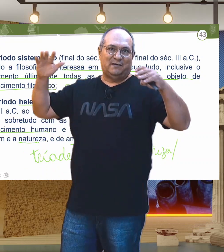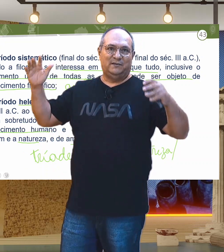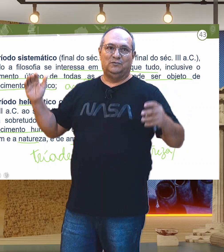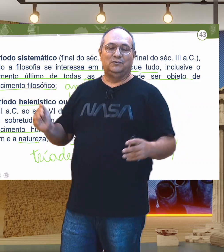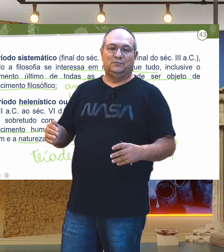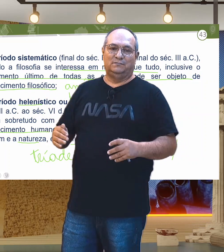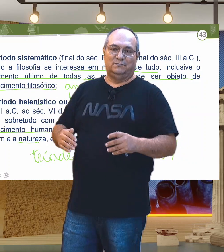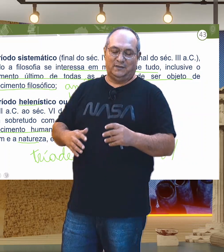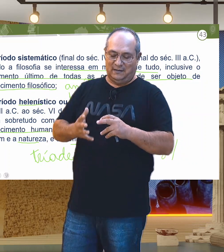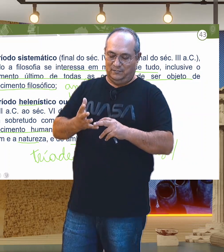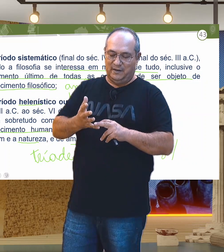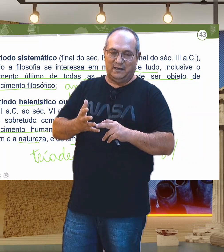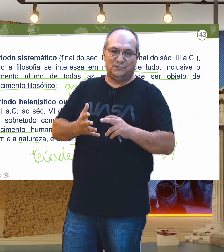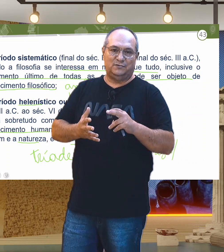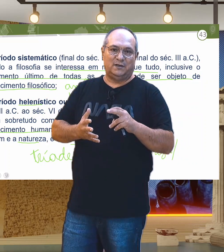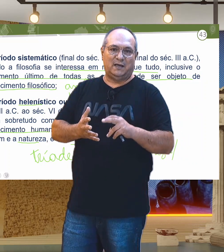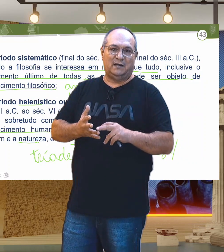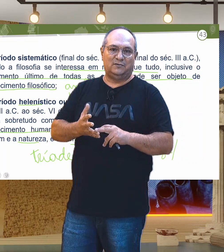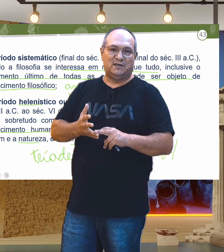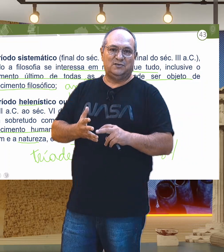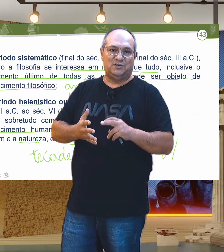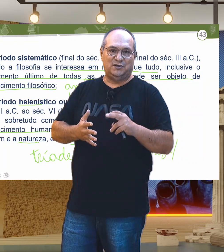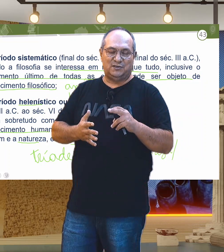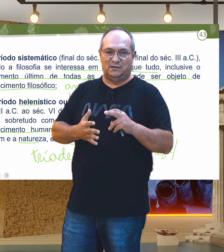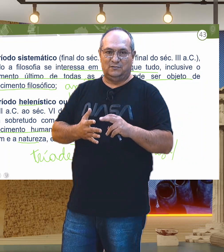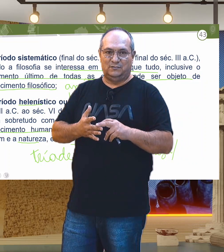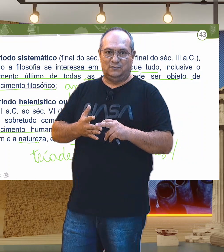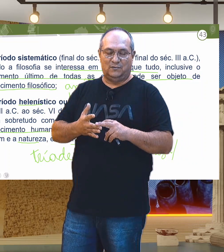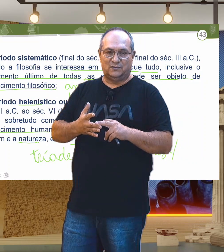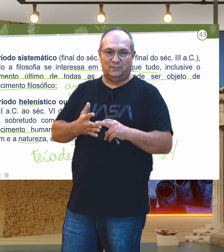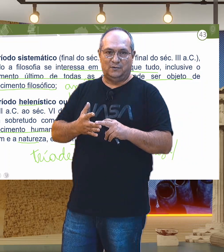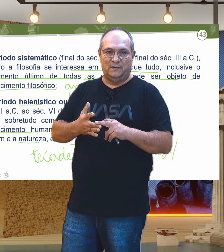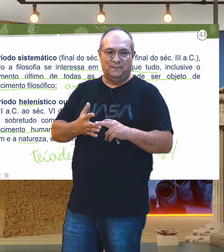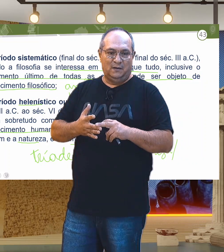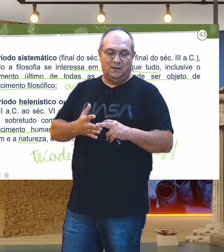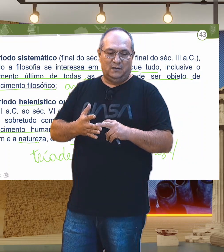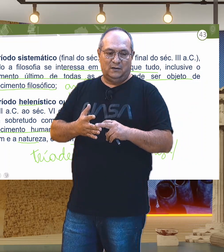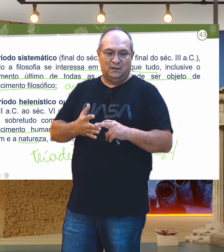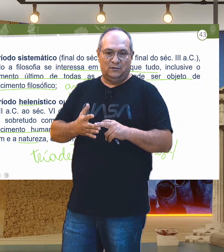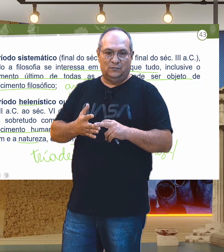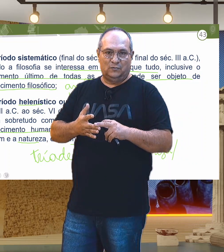que pensava tudo, que era o médico, que era o cientista, era o